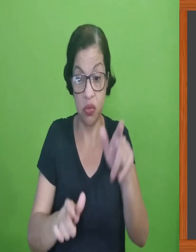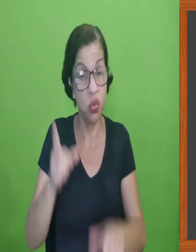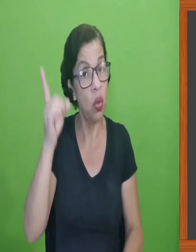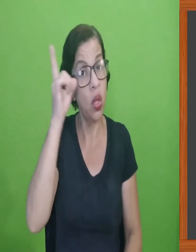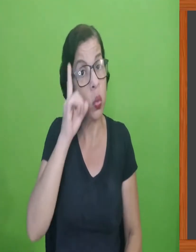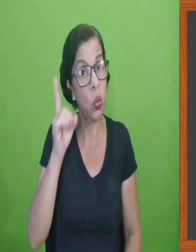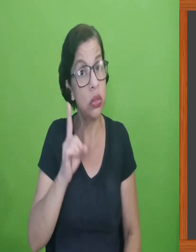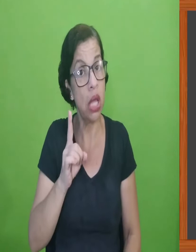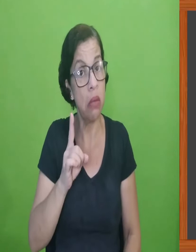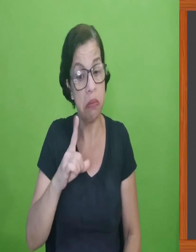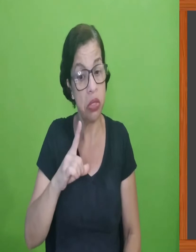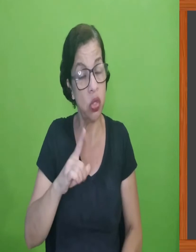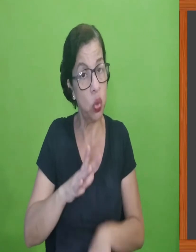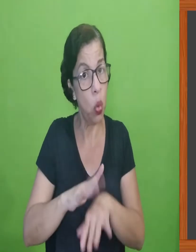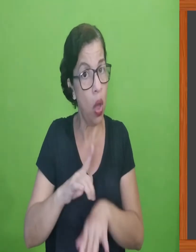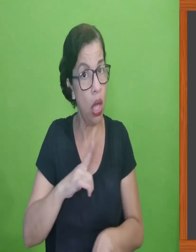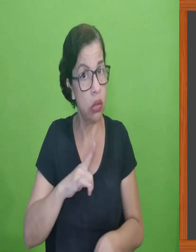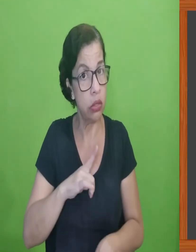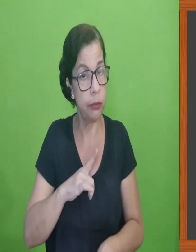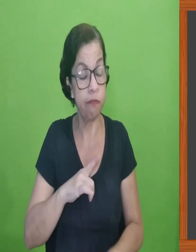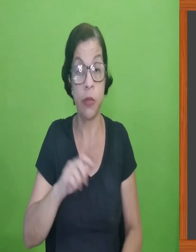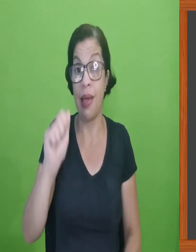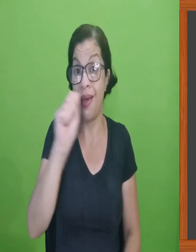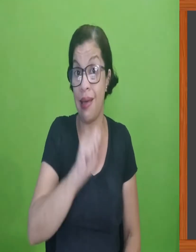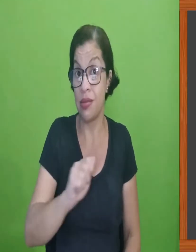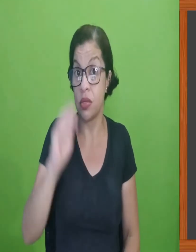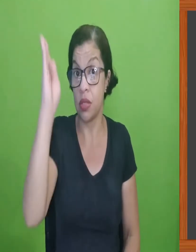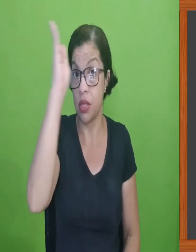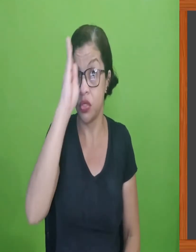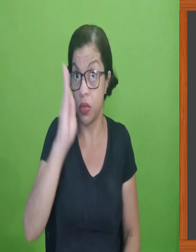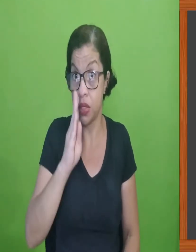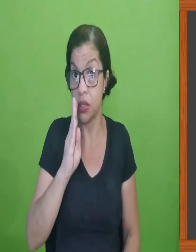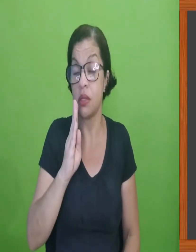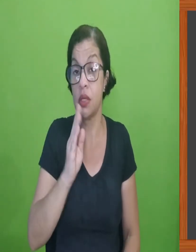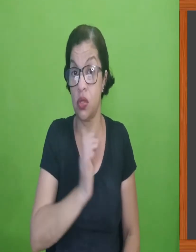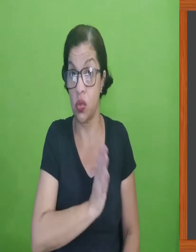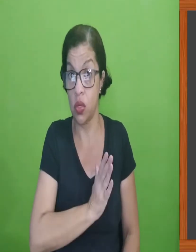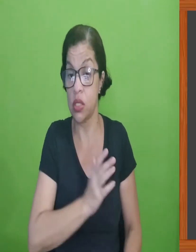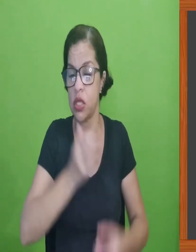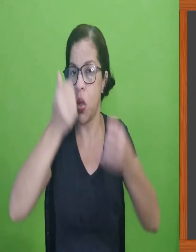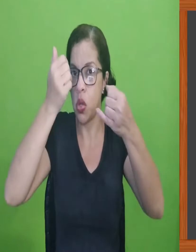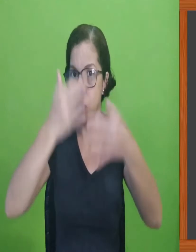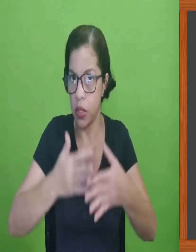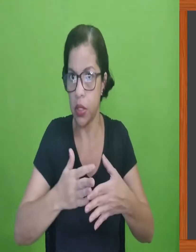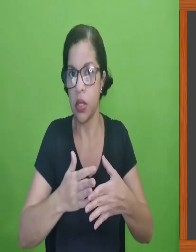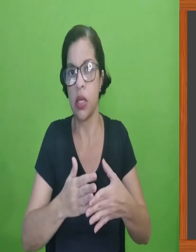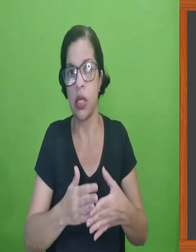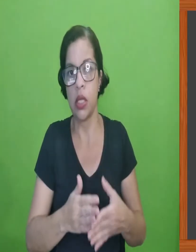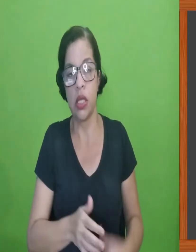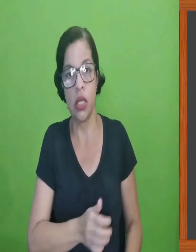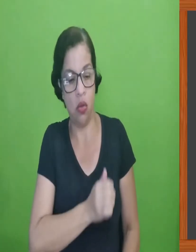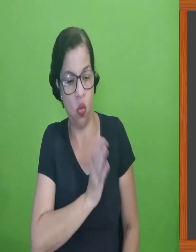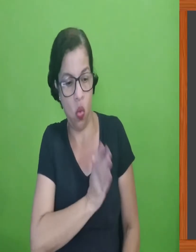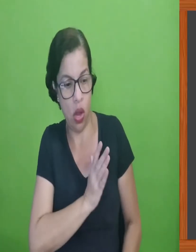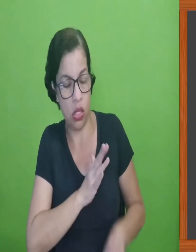nem sabe que está doente. Segundo a Sociedade Brasileira de Cardiologia, um evento coronariano agudo é a